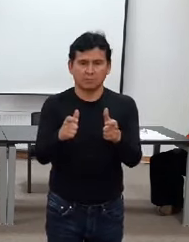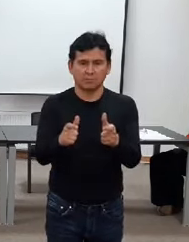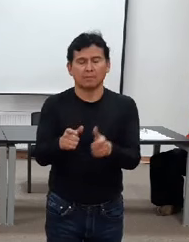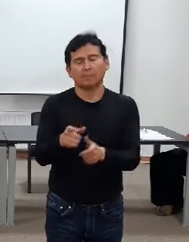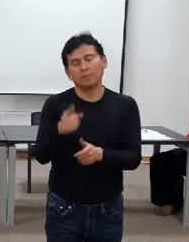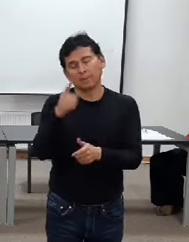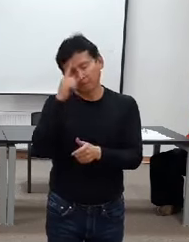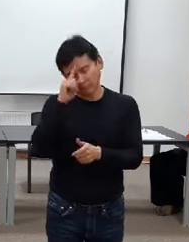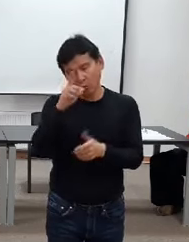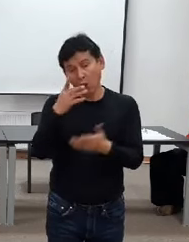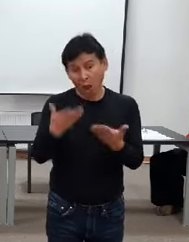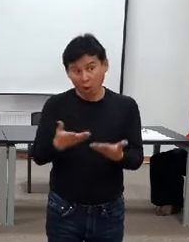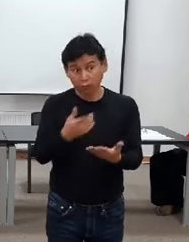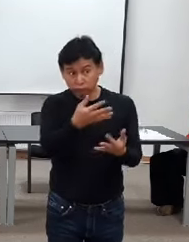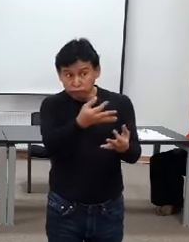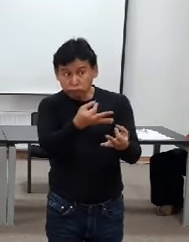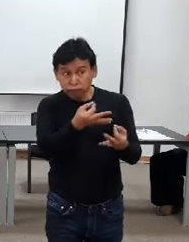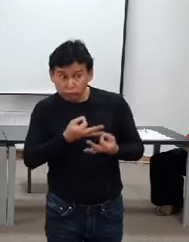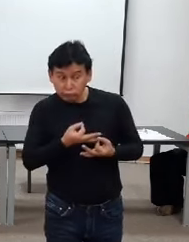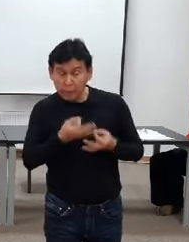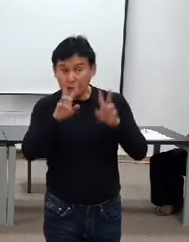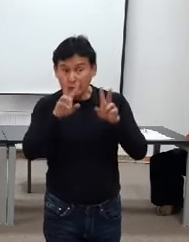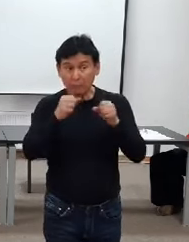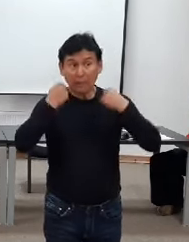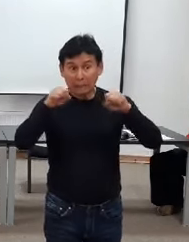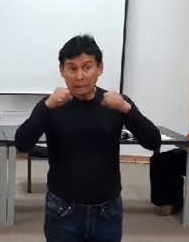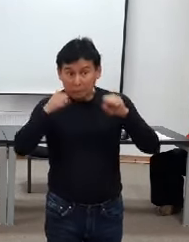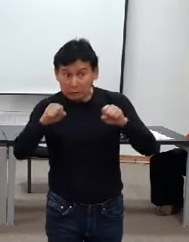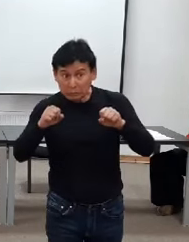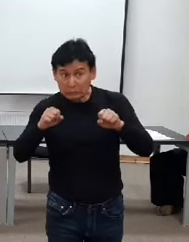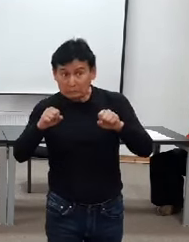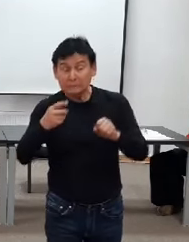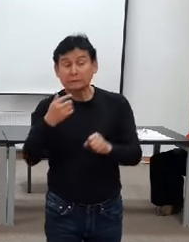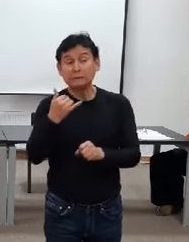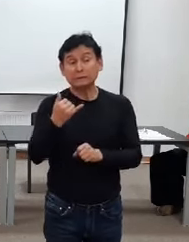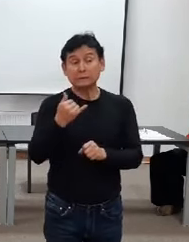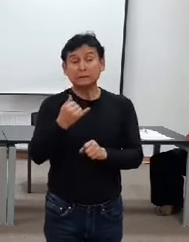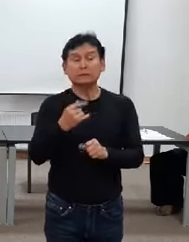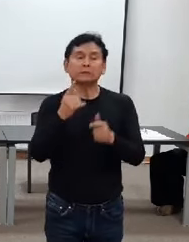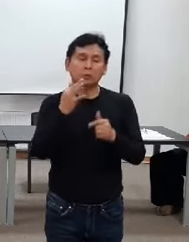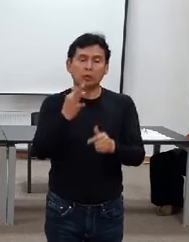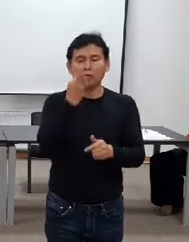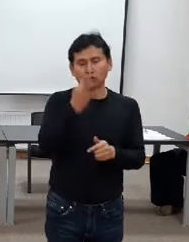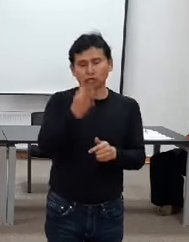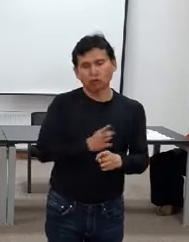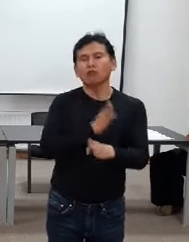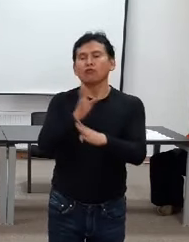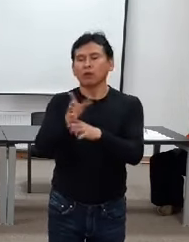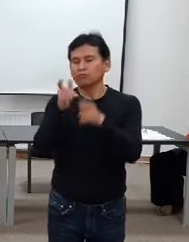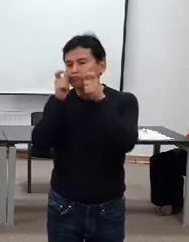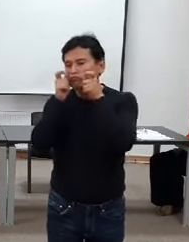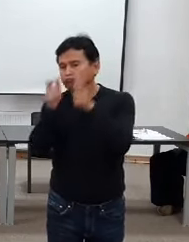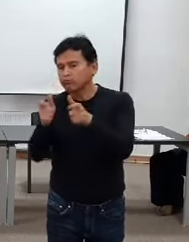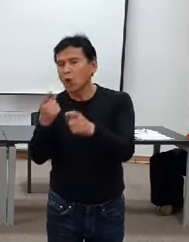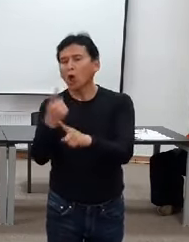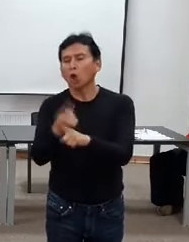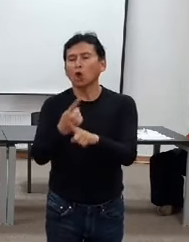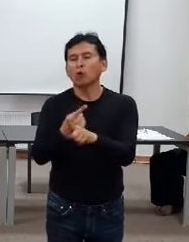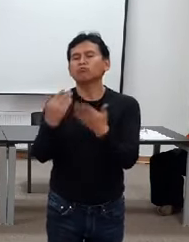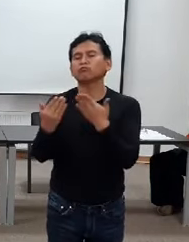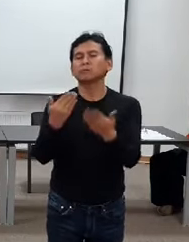pero ahora tomo conocimiento por usted que ese gimnasio está funcionando y irán los fiscalizadores a conversar con